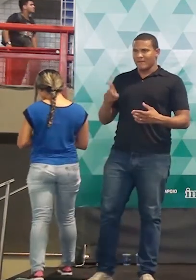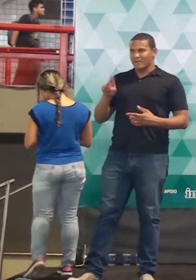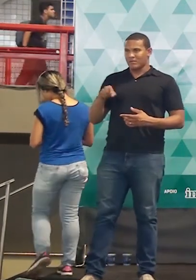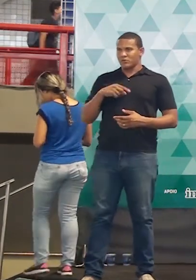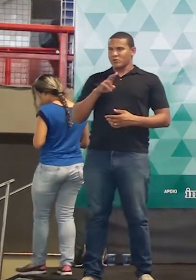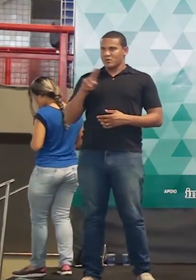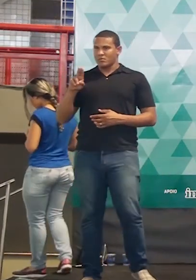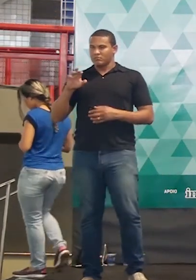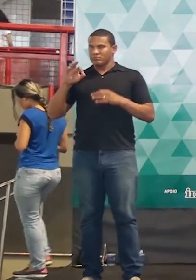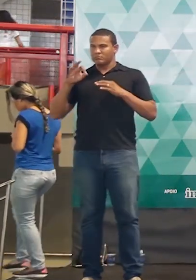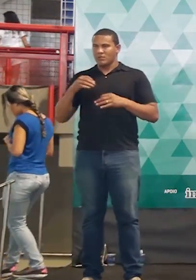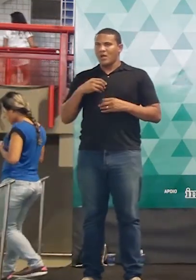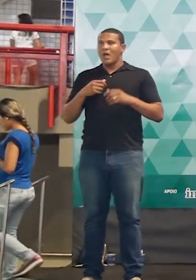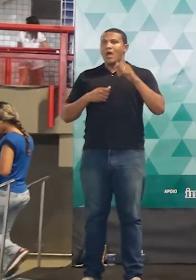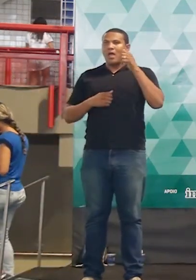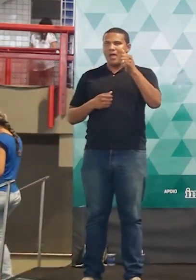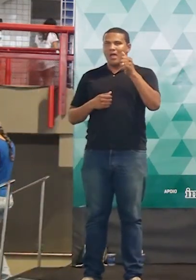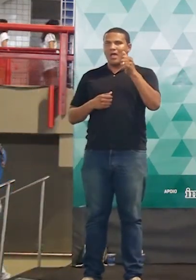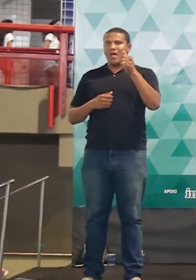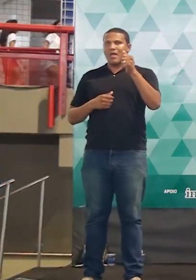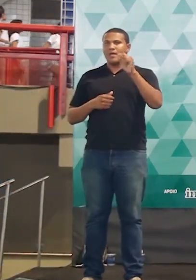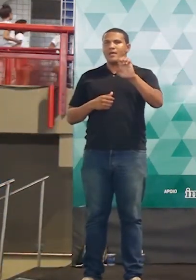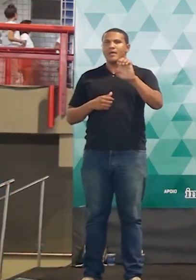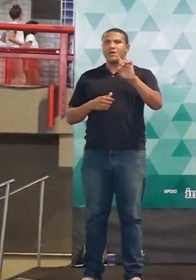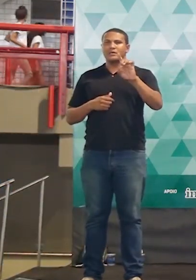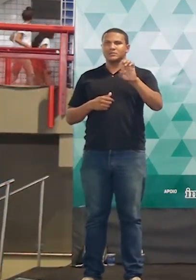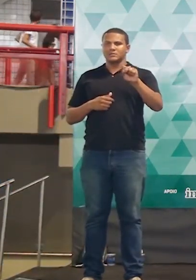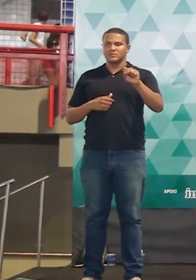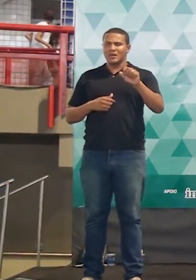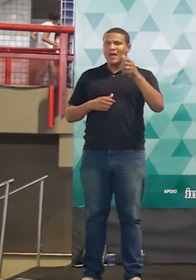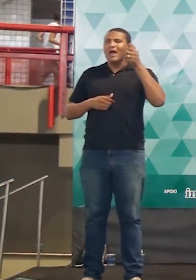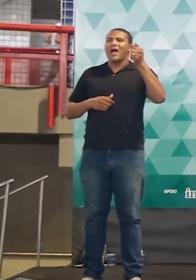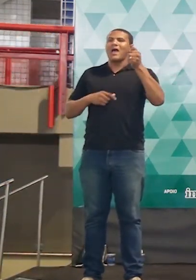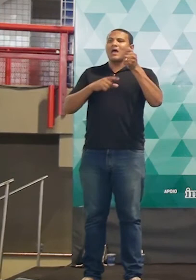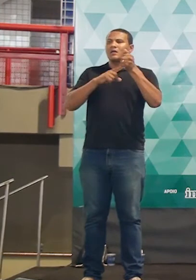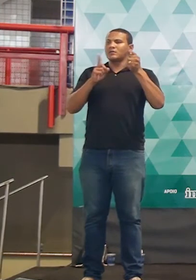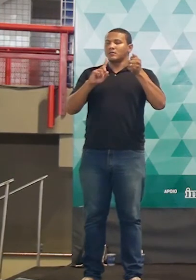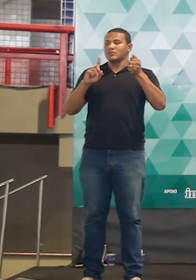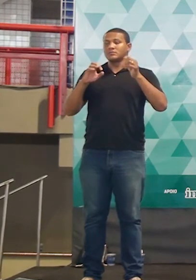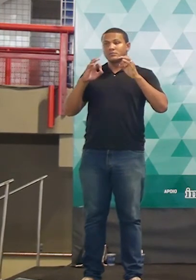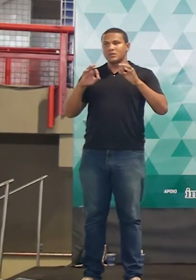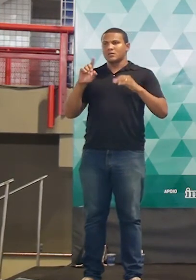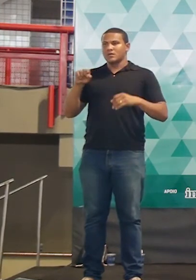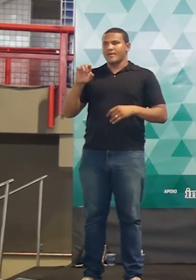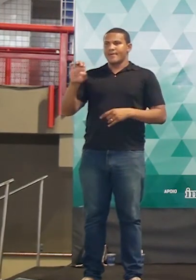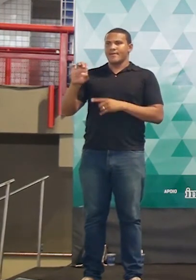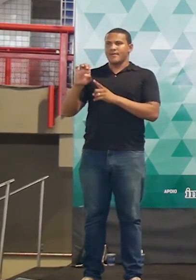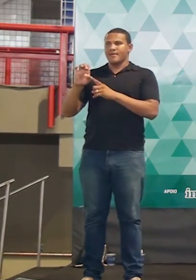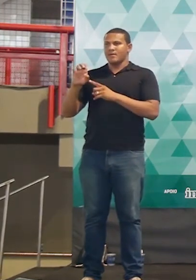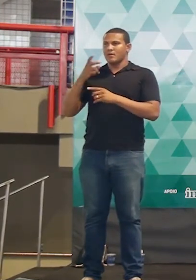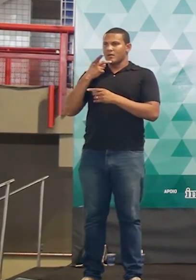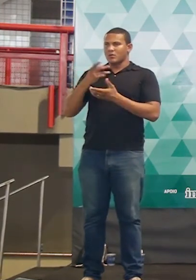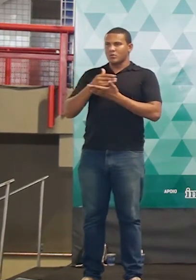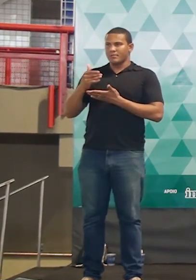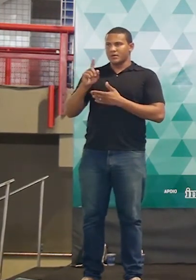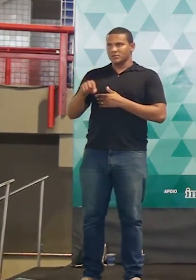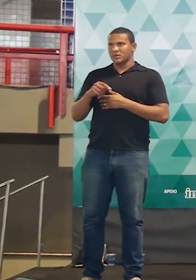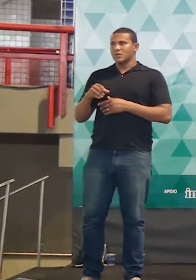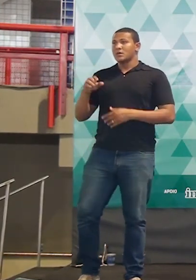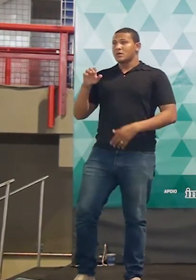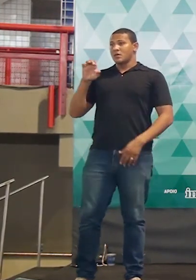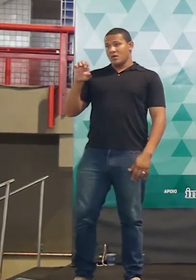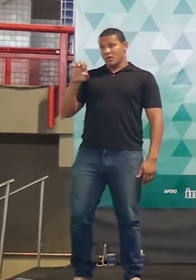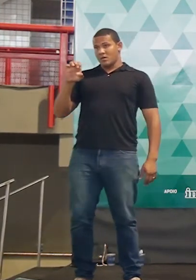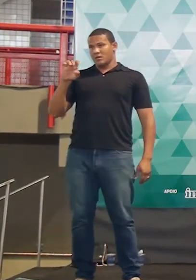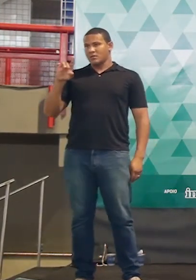se pronuncia o A, que eu escuto até na televisão as pessoas falando esse nome equivocadamente. O nome correto